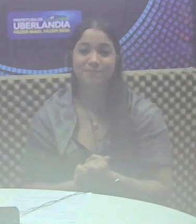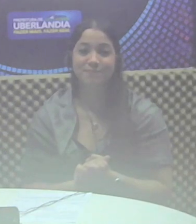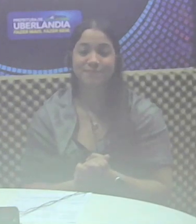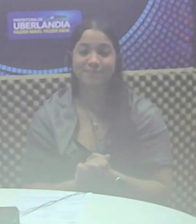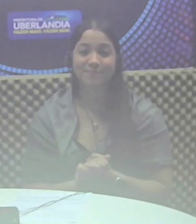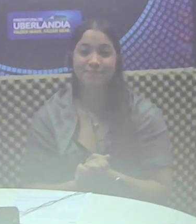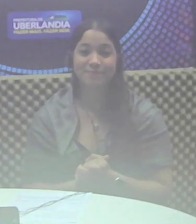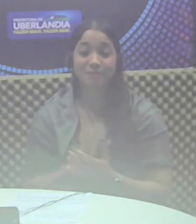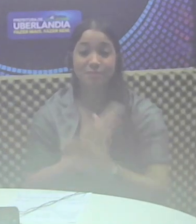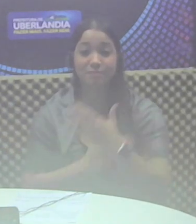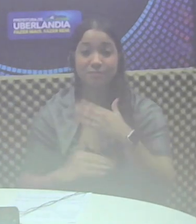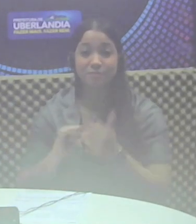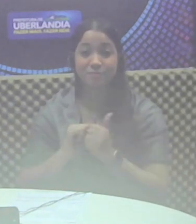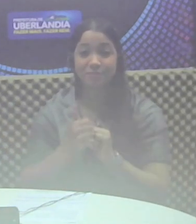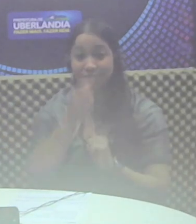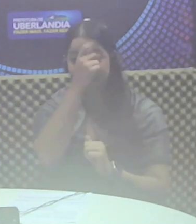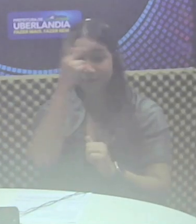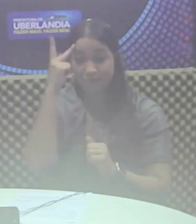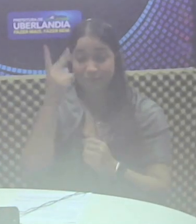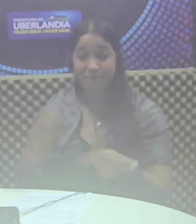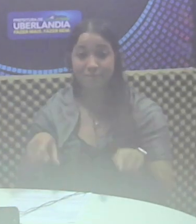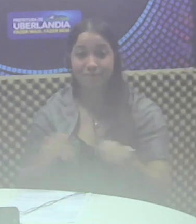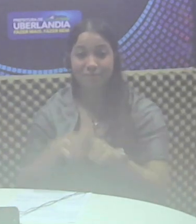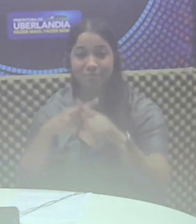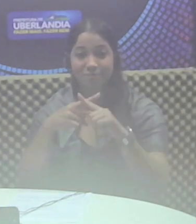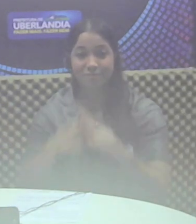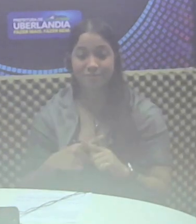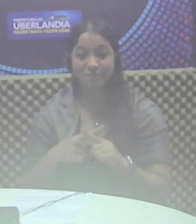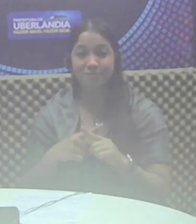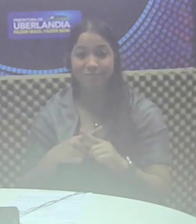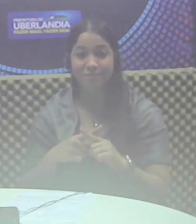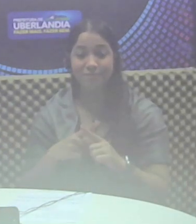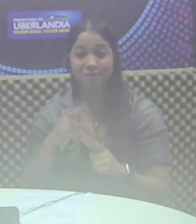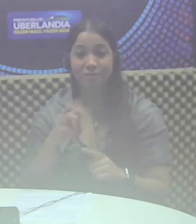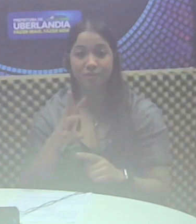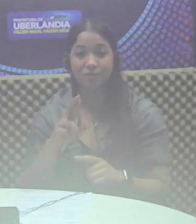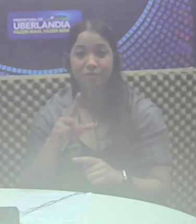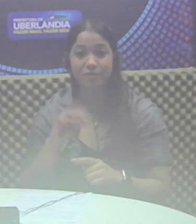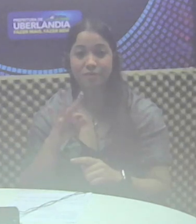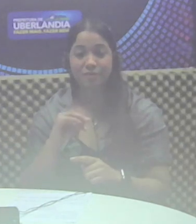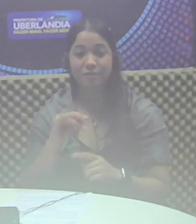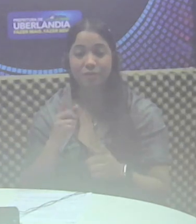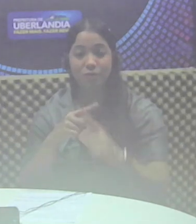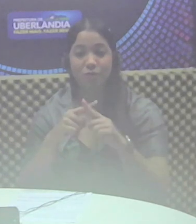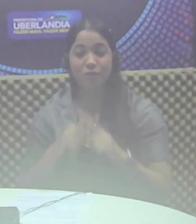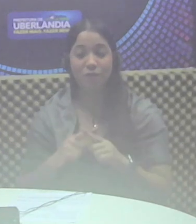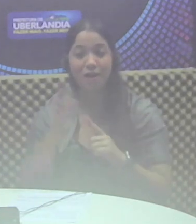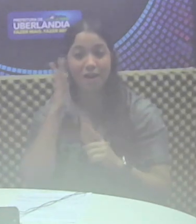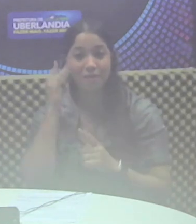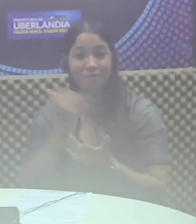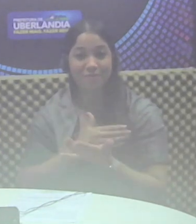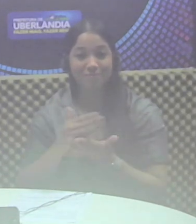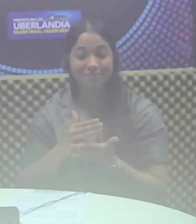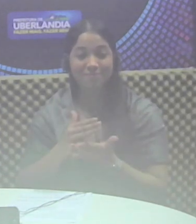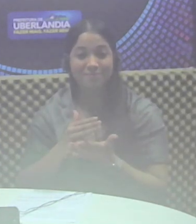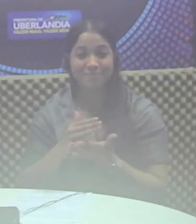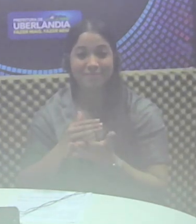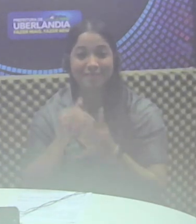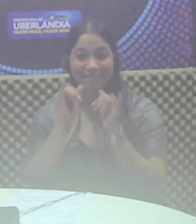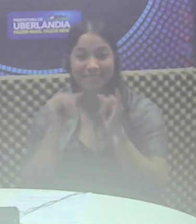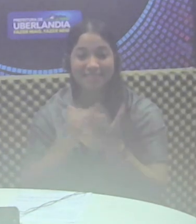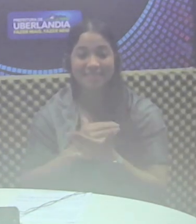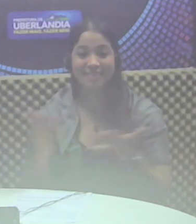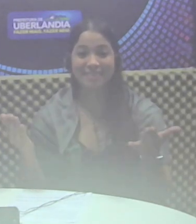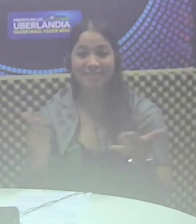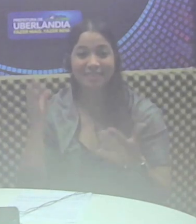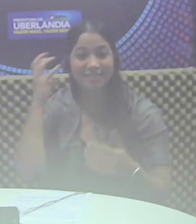para atletas da Prefeitura e parceiros disputam para powerlifting World Cup a partir de amanhã essas e outras notícias a